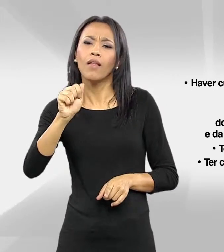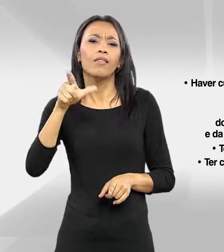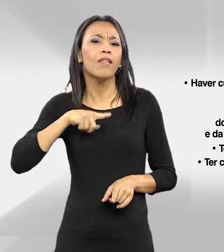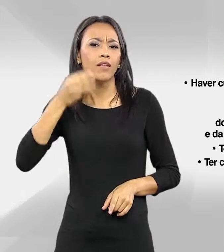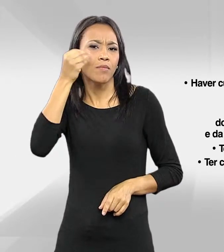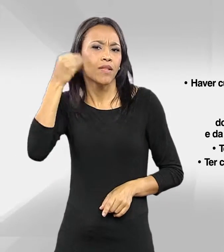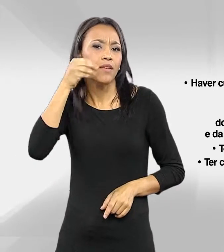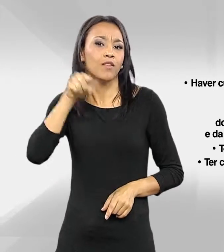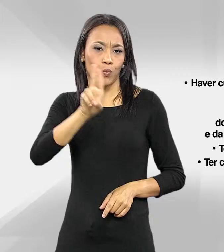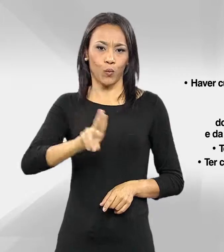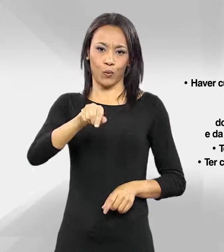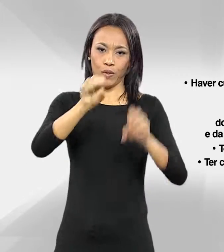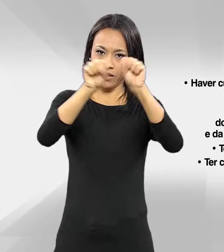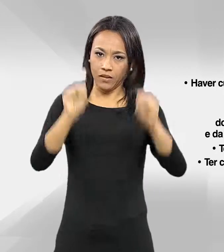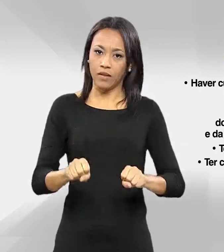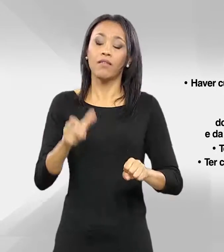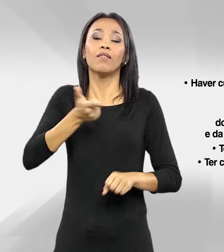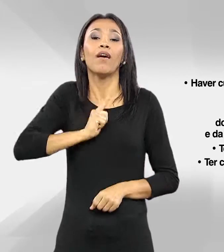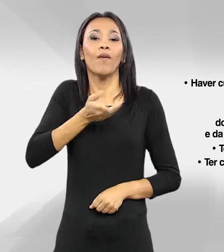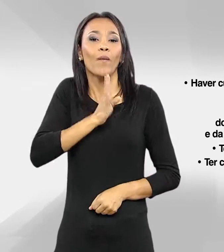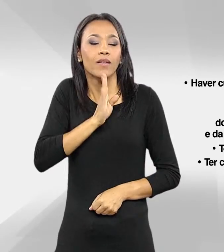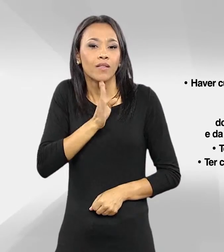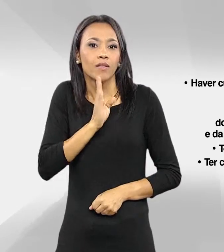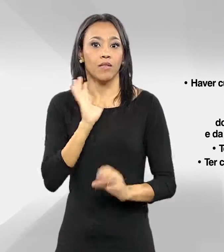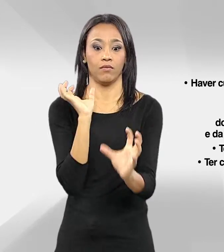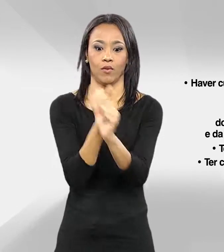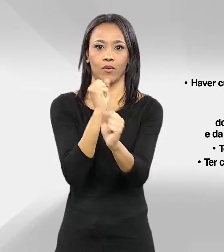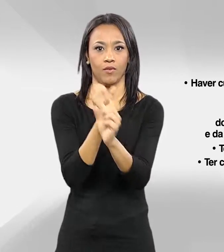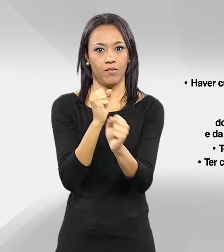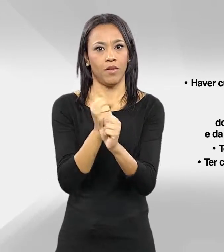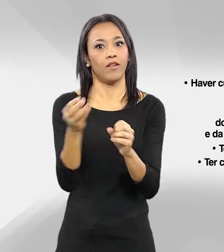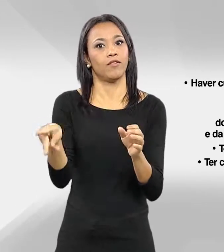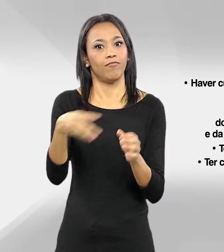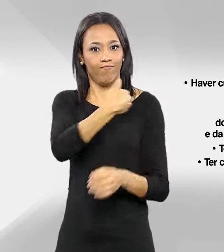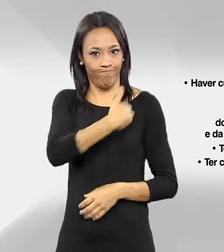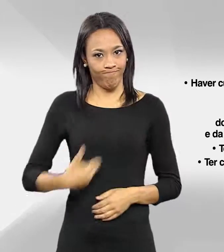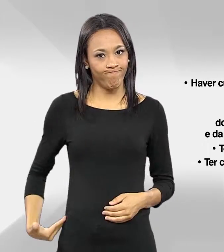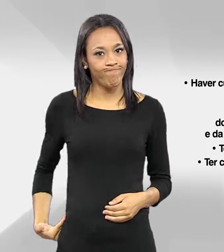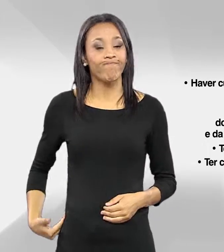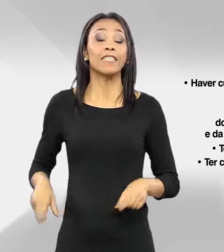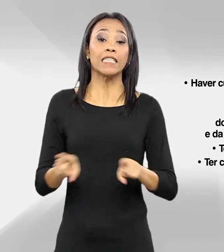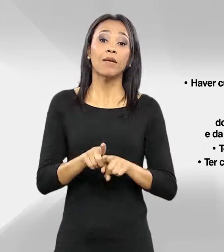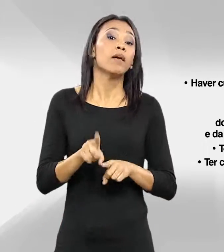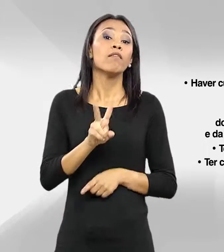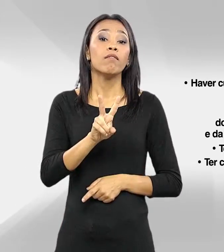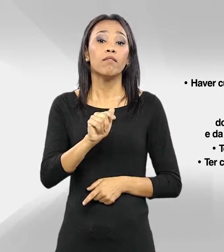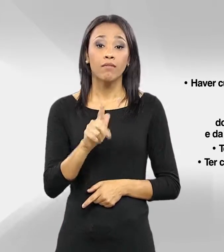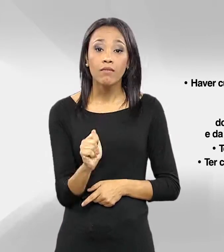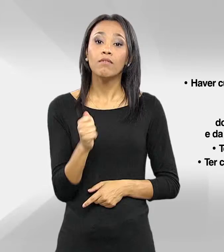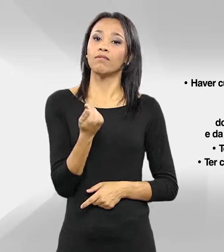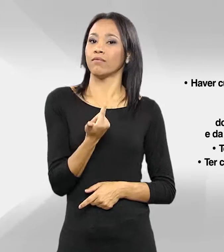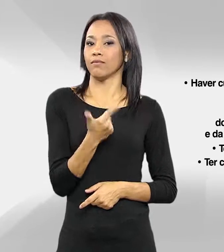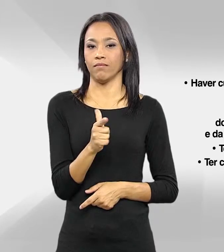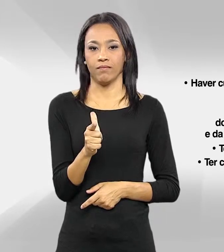sistema siaf ter conhecimento de contabilidade pública disponibilidade de cargo não